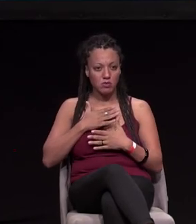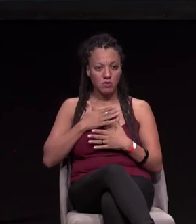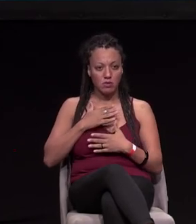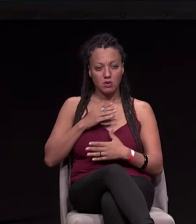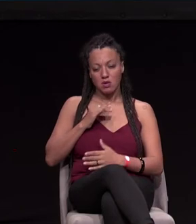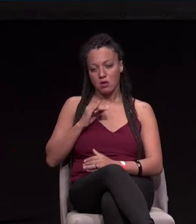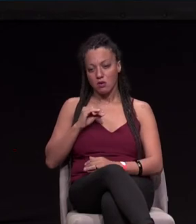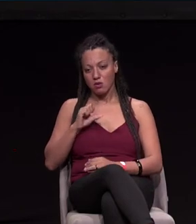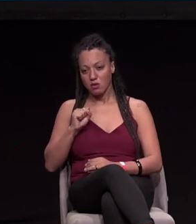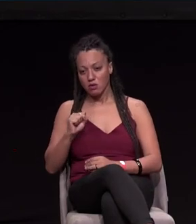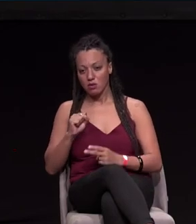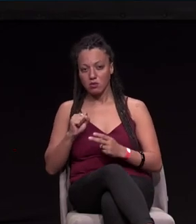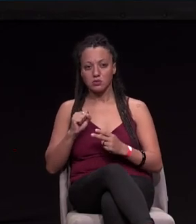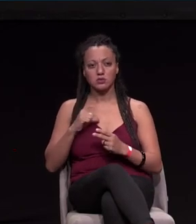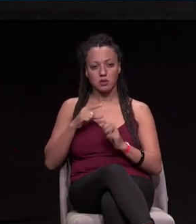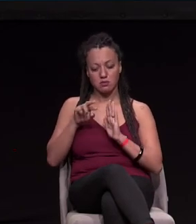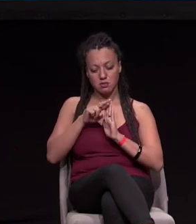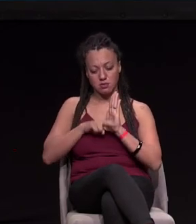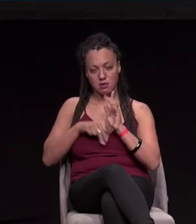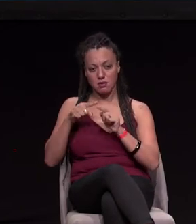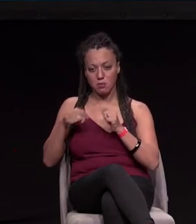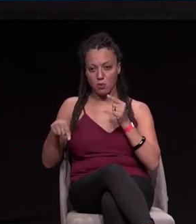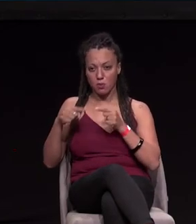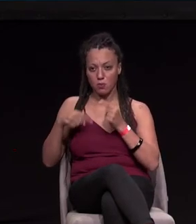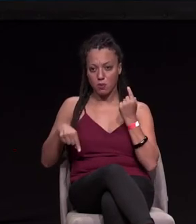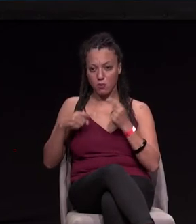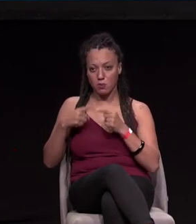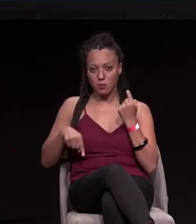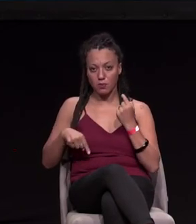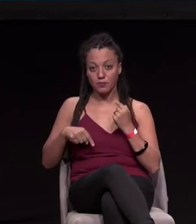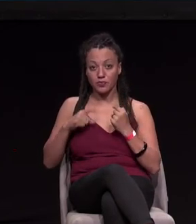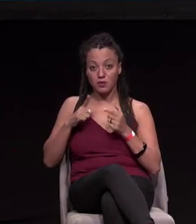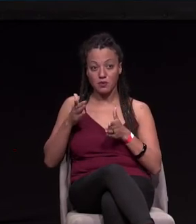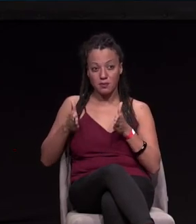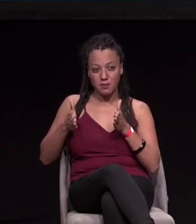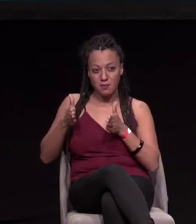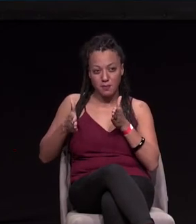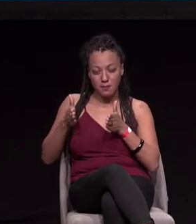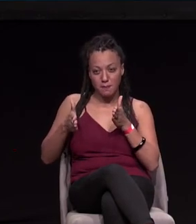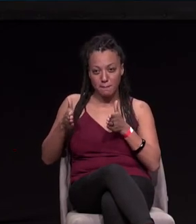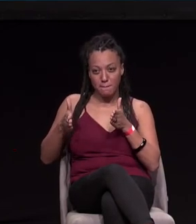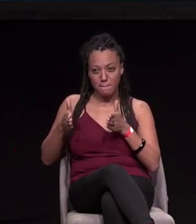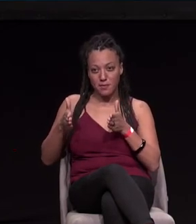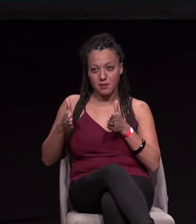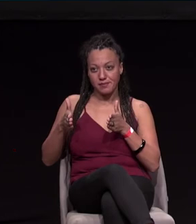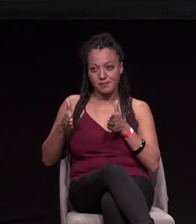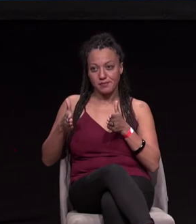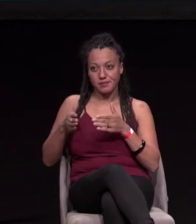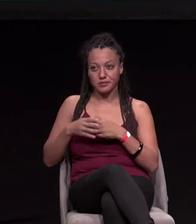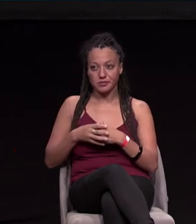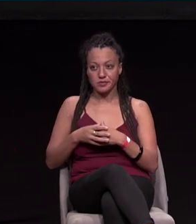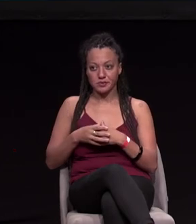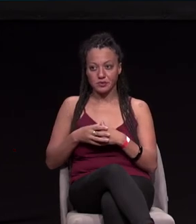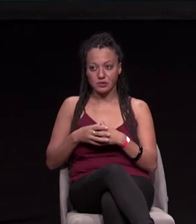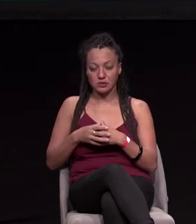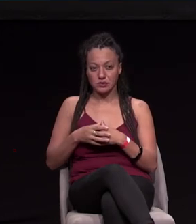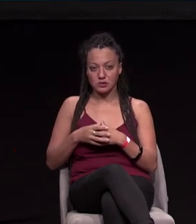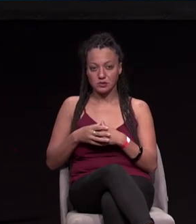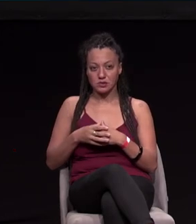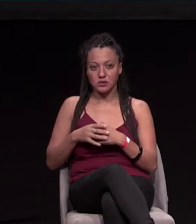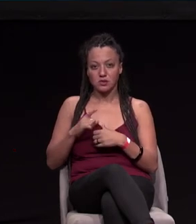os velozes as proibições né e tem um período é seguido de